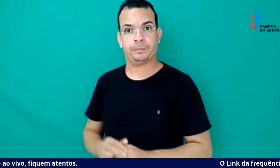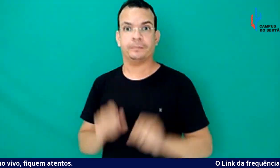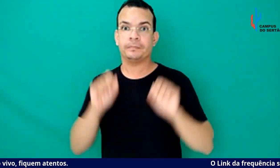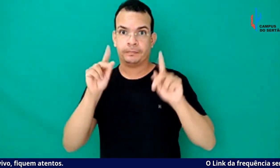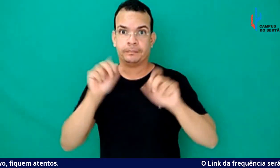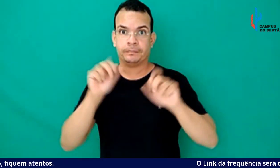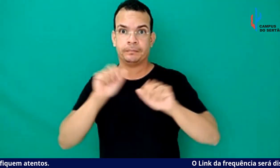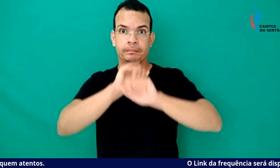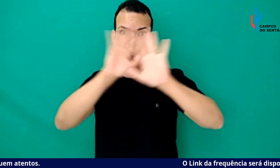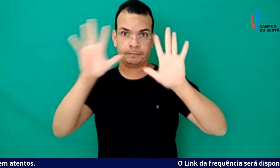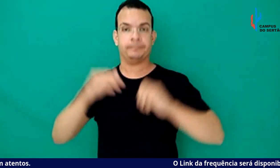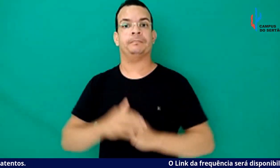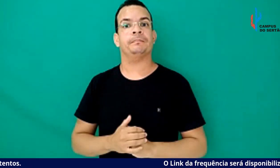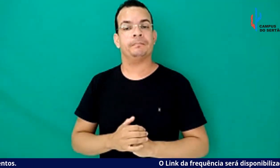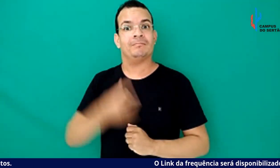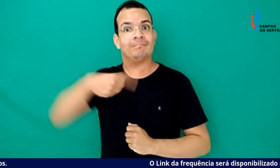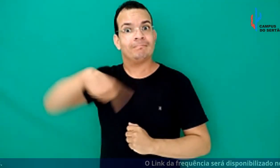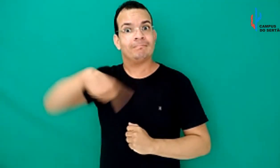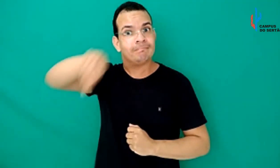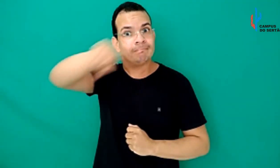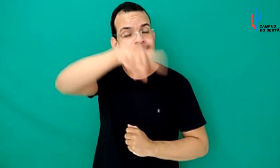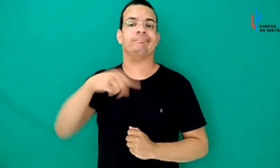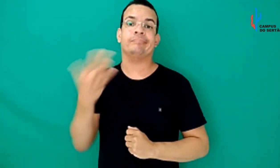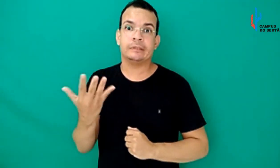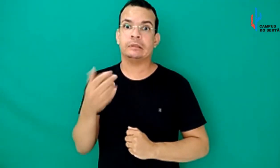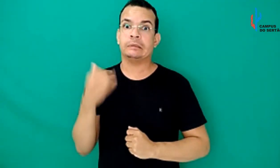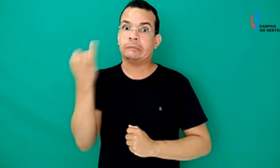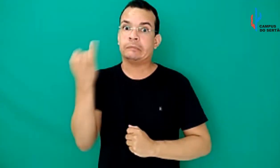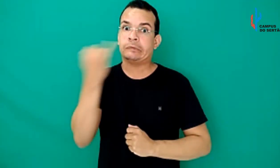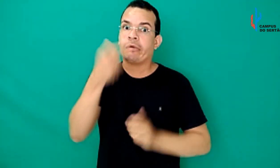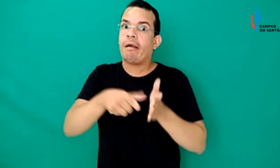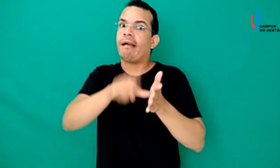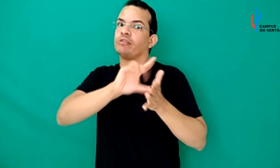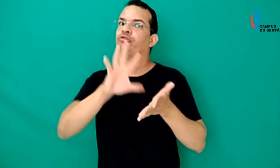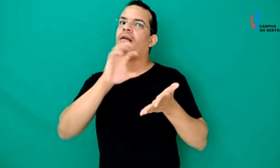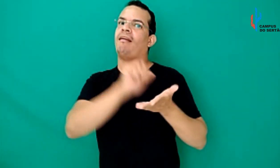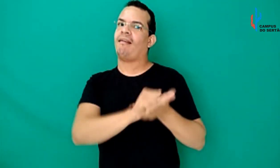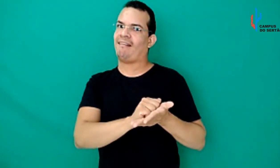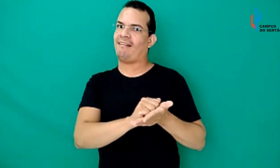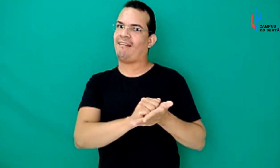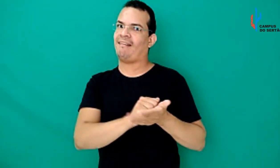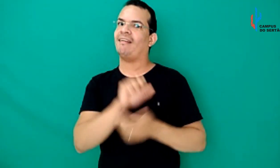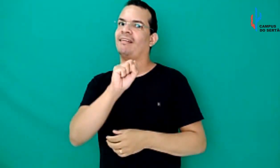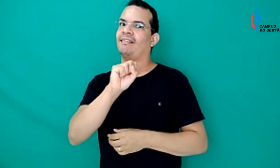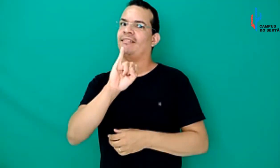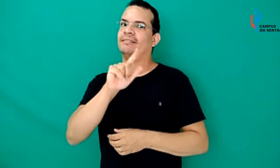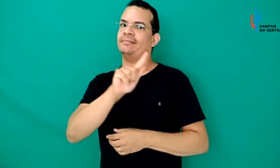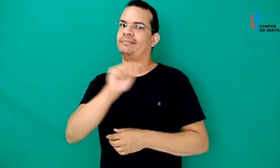tiver acompanhando, vocês podem informar qualquer dificuldade que estão enfrentando durante a live,